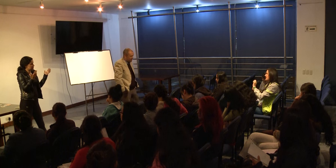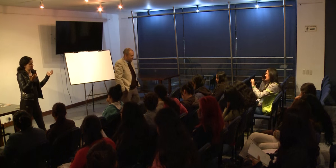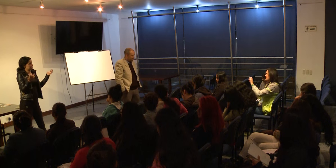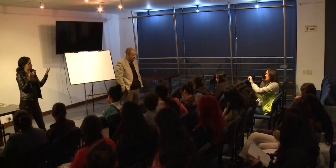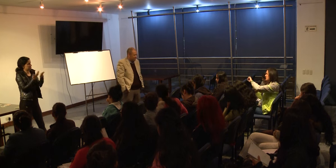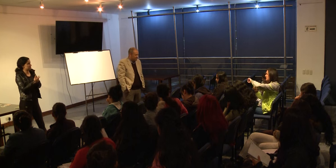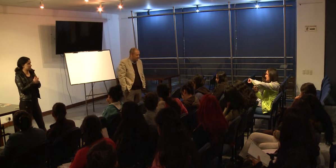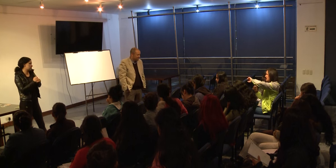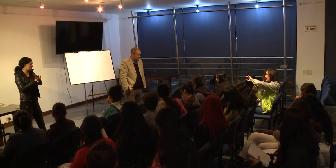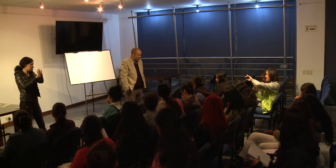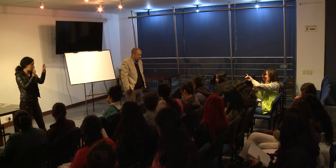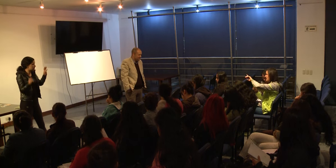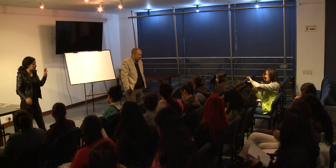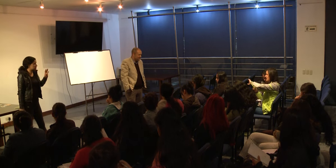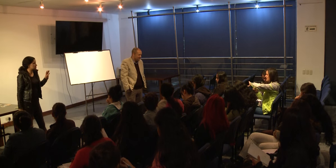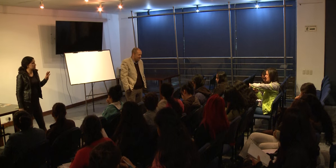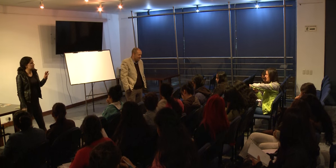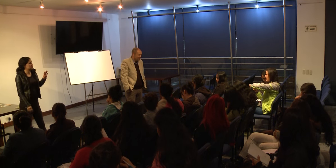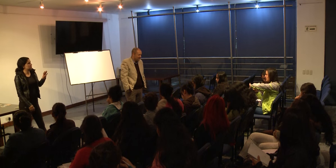porque claro,